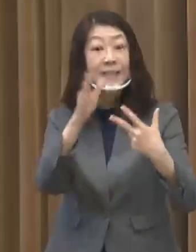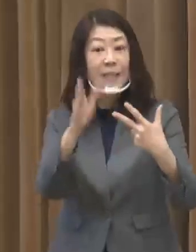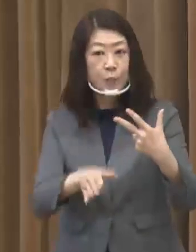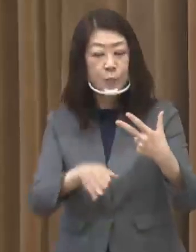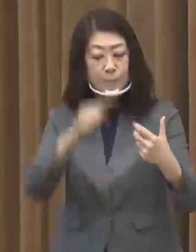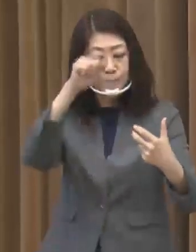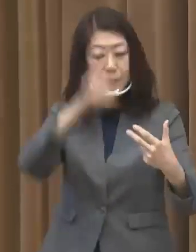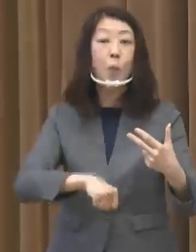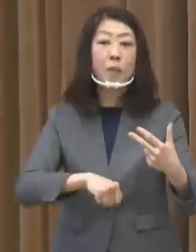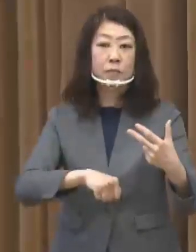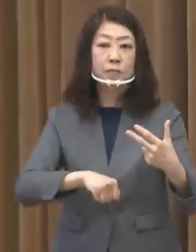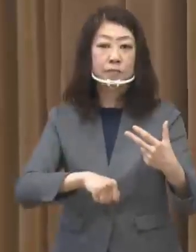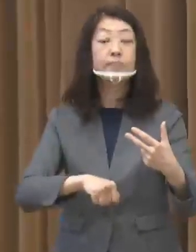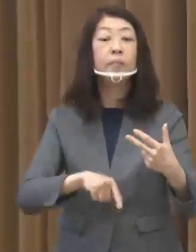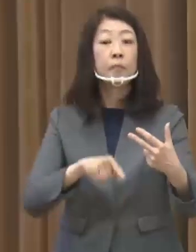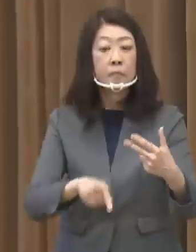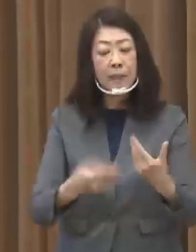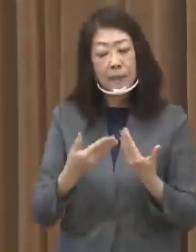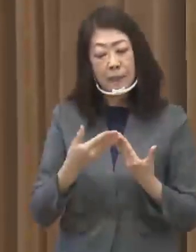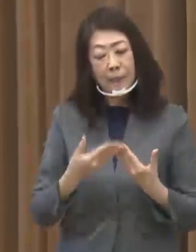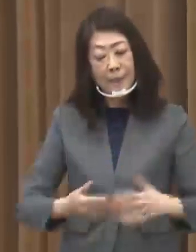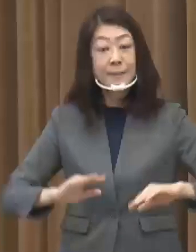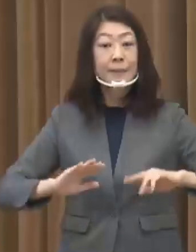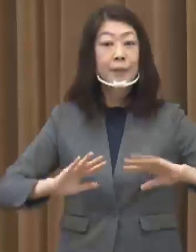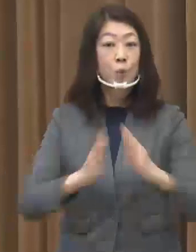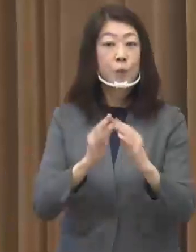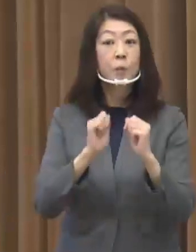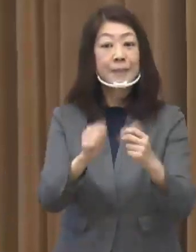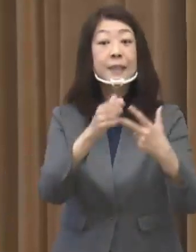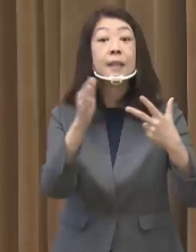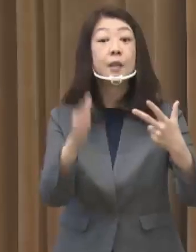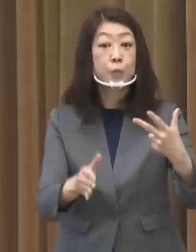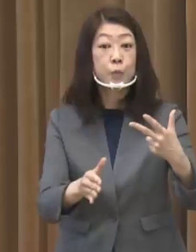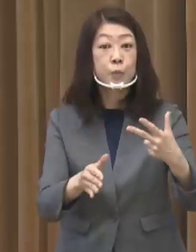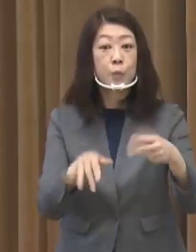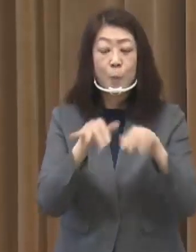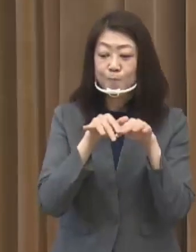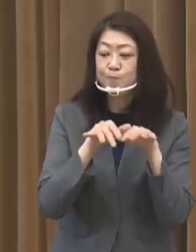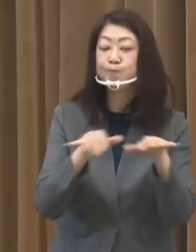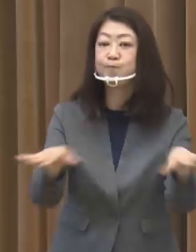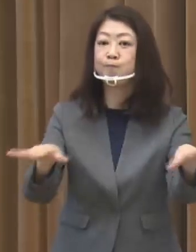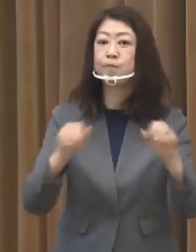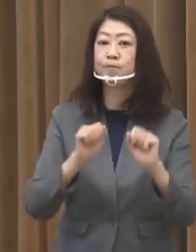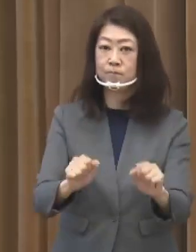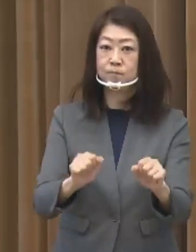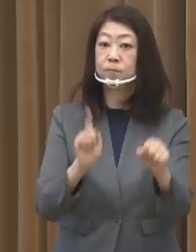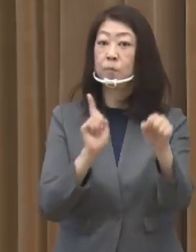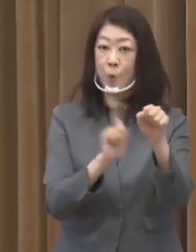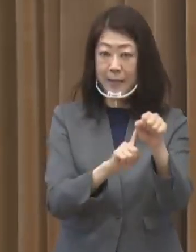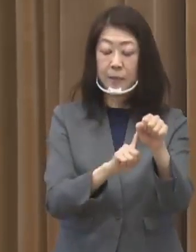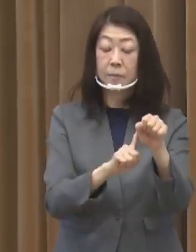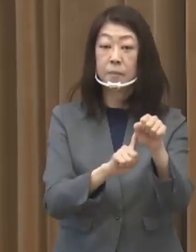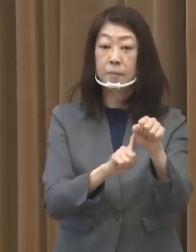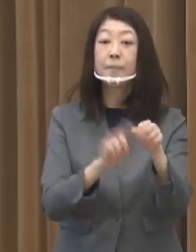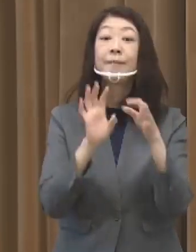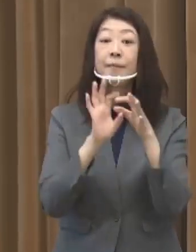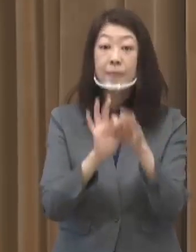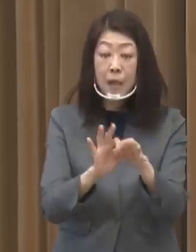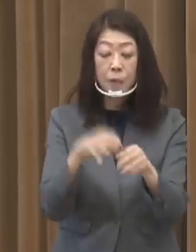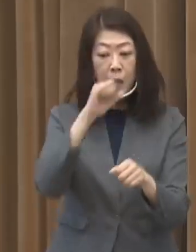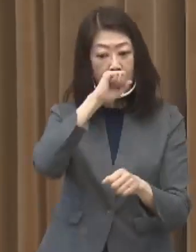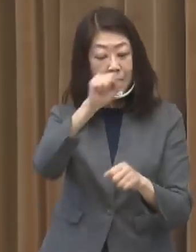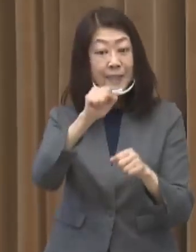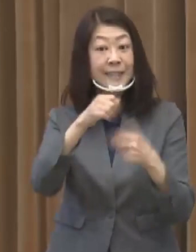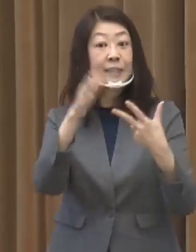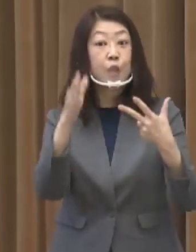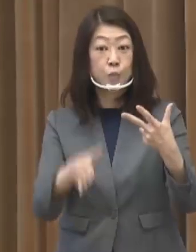認証し、安心安全な取り組みをしていただいたところを広く周知するものであります。そのため、有料施設は県